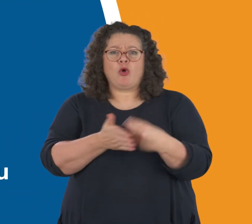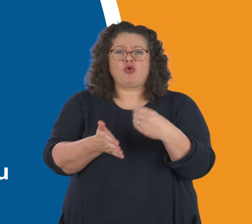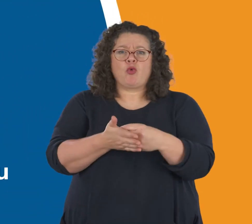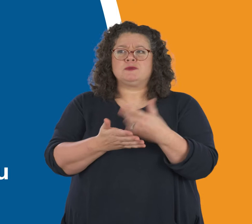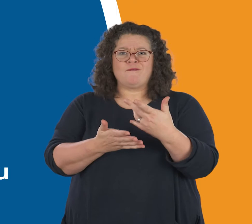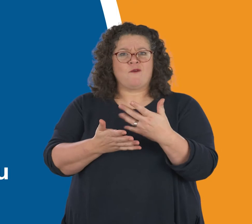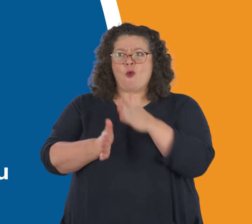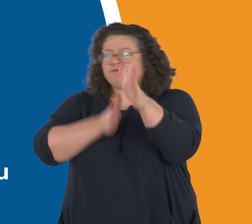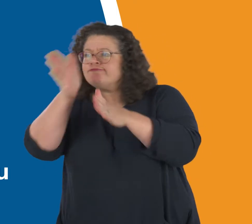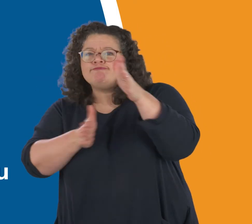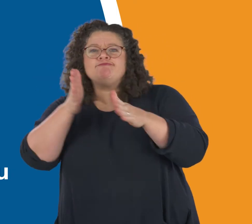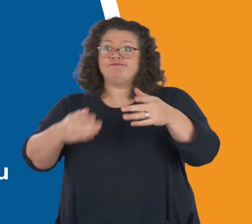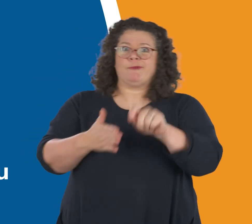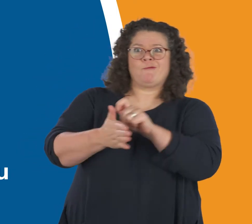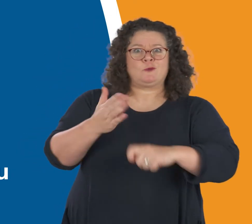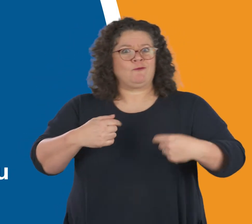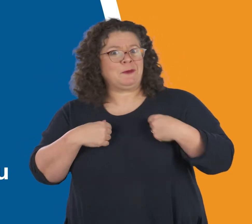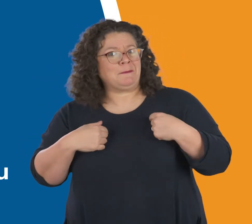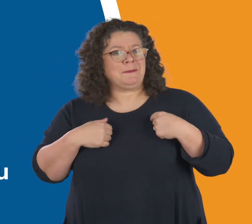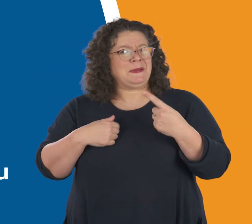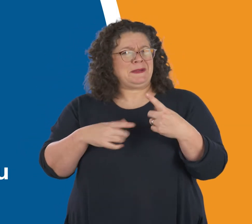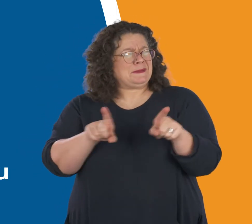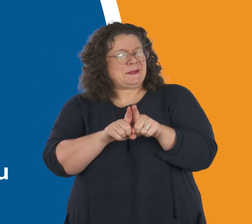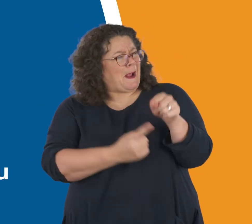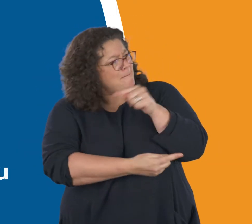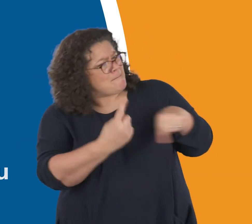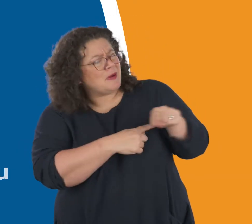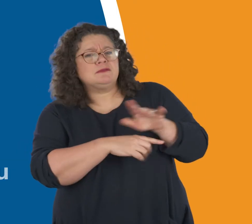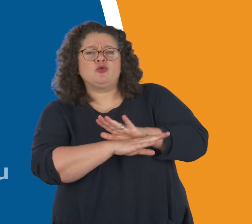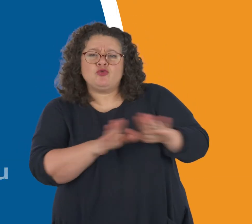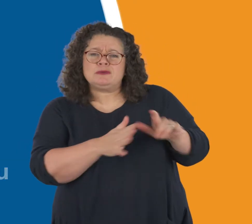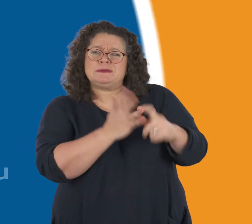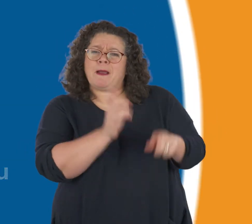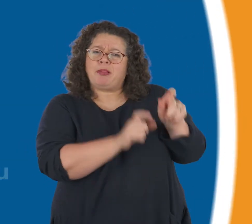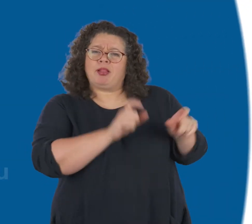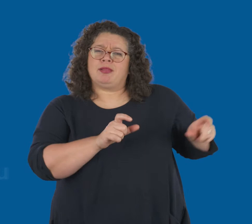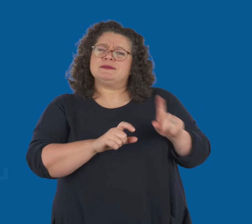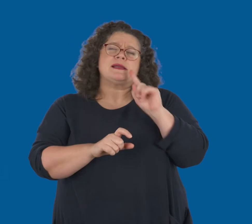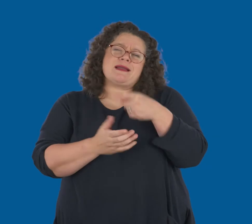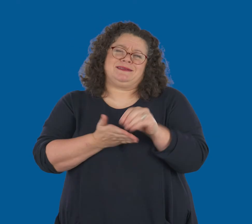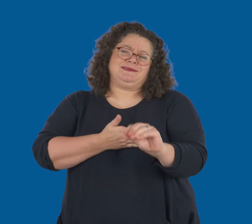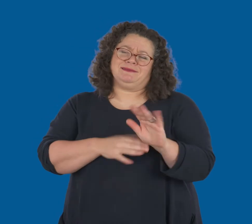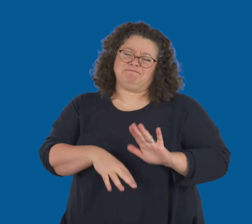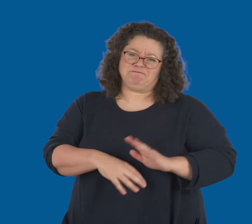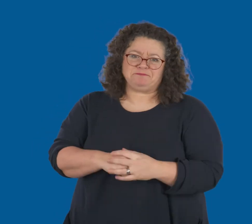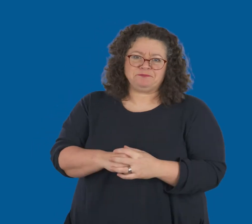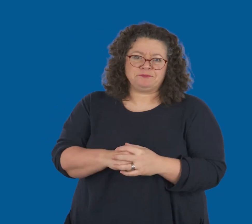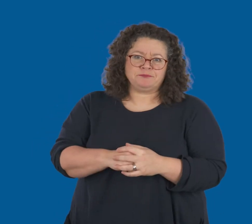gyda chostau arferol ymgyrchu sy'n cael eu hysgwyddo gan ymgeisydd nad yw'n anabl. Dyma